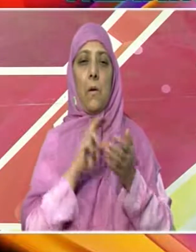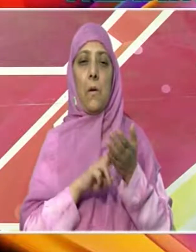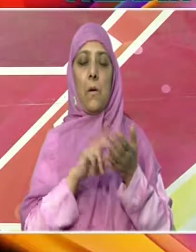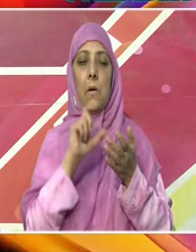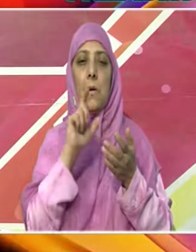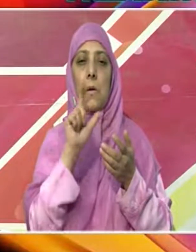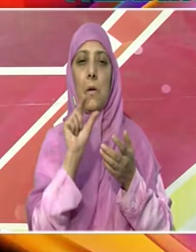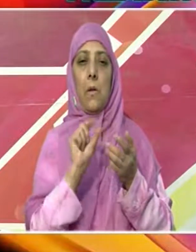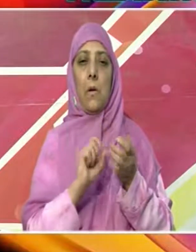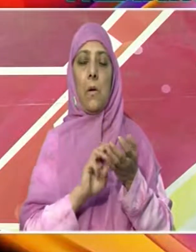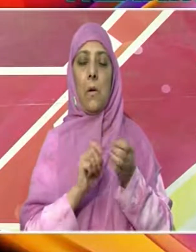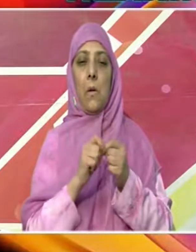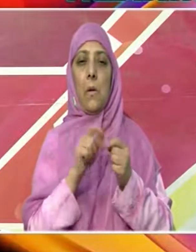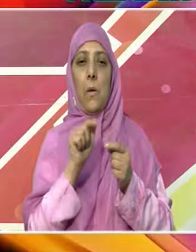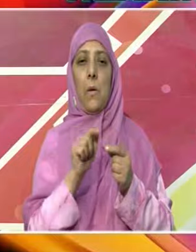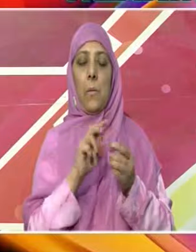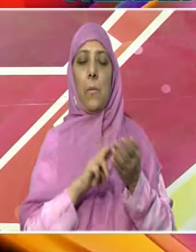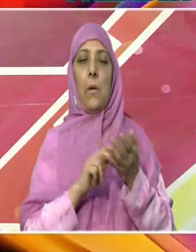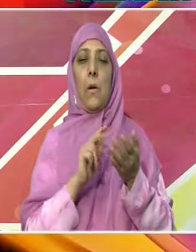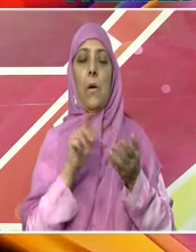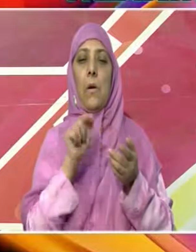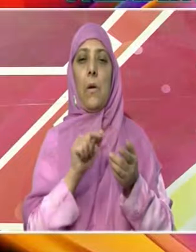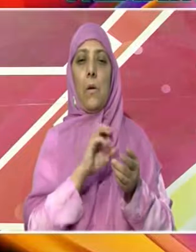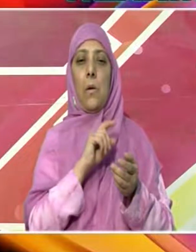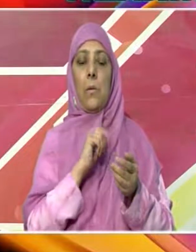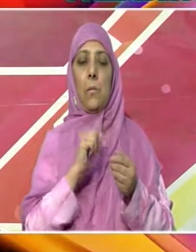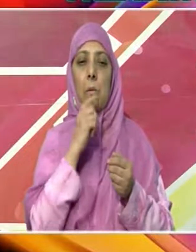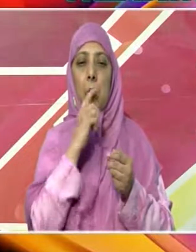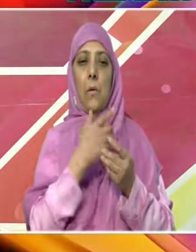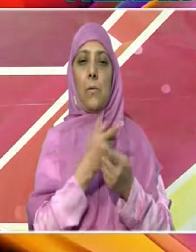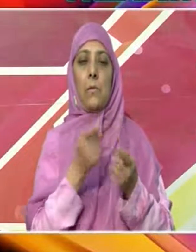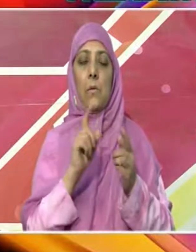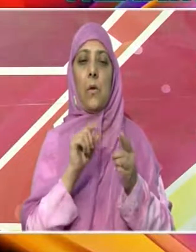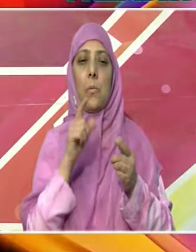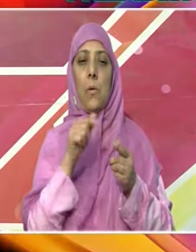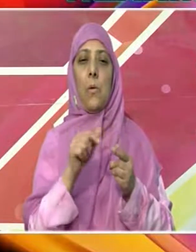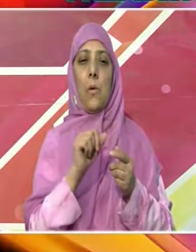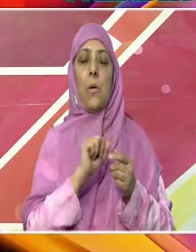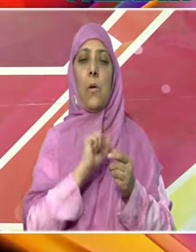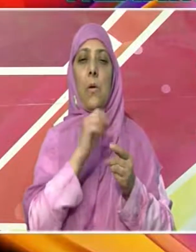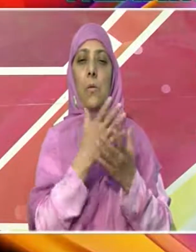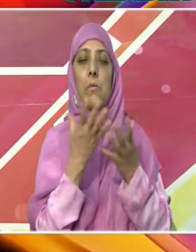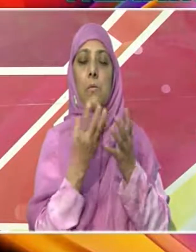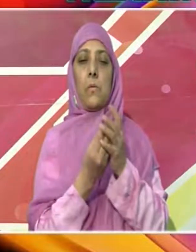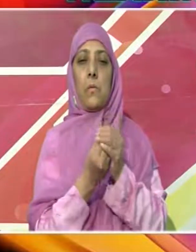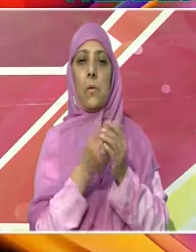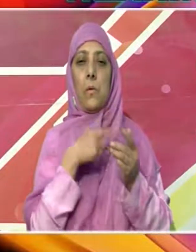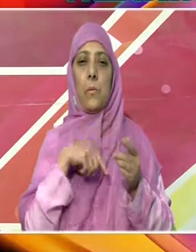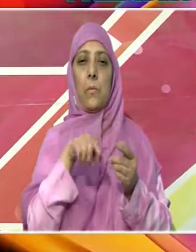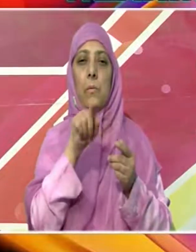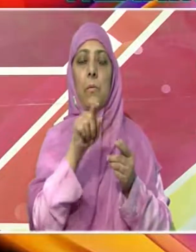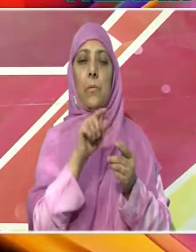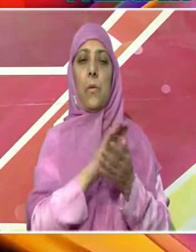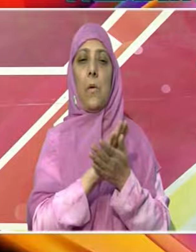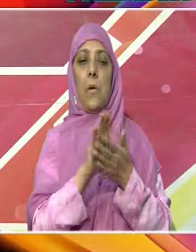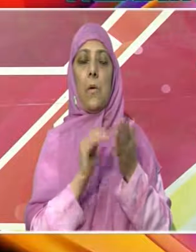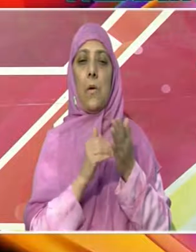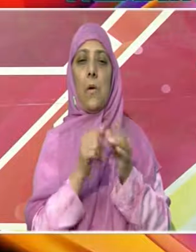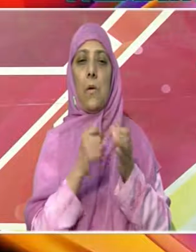हजरतबल तक मिलाद का जुलूस निकाला गया यह जुलूस वक्र बोर्ड की चेयरपर्सन डॉक्टर daraksayantra